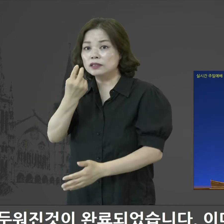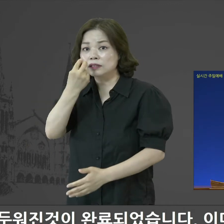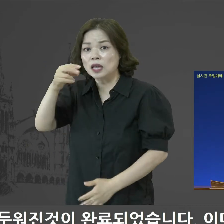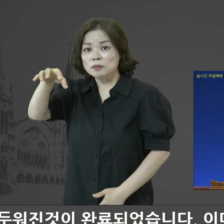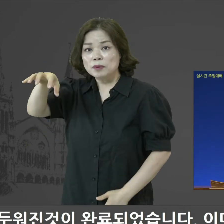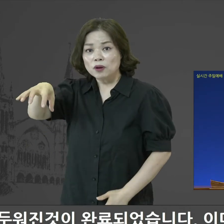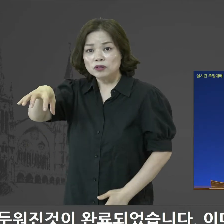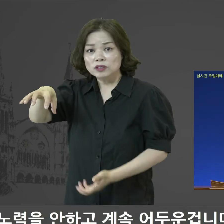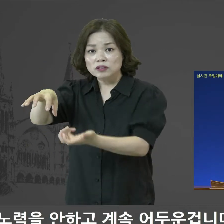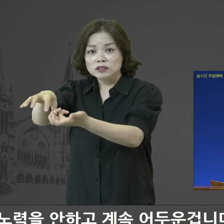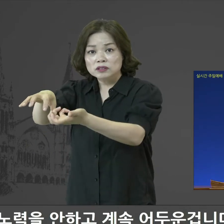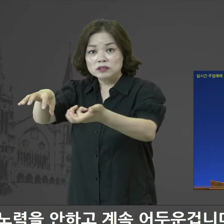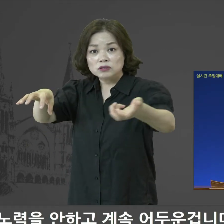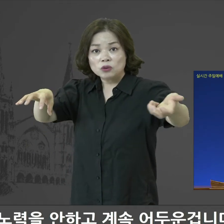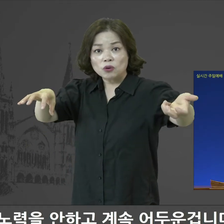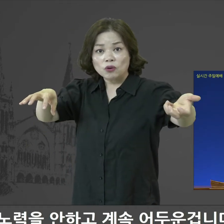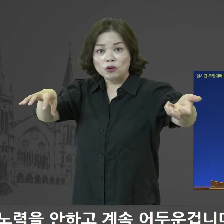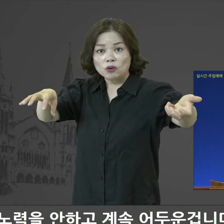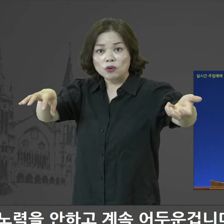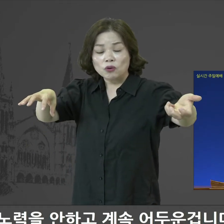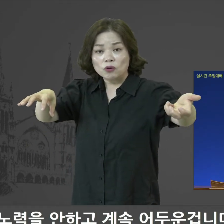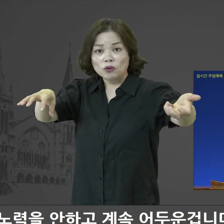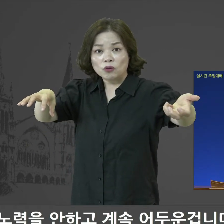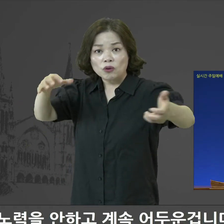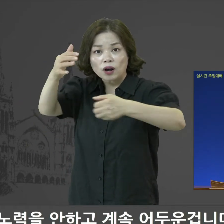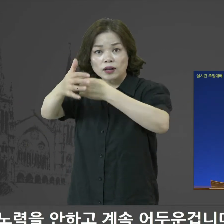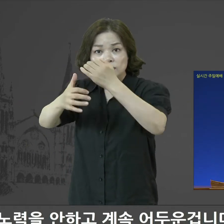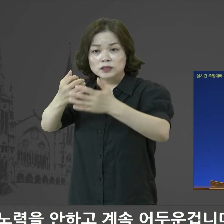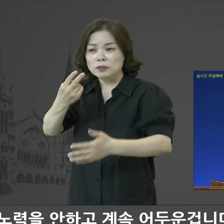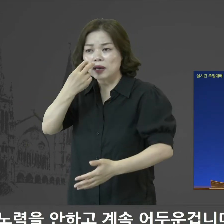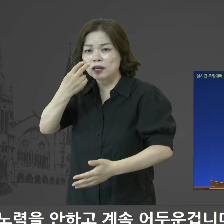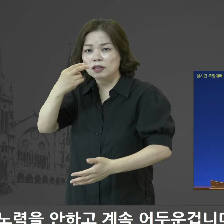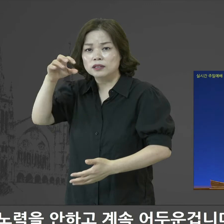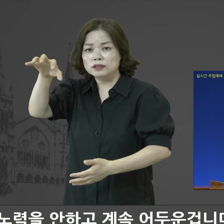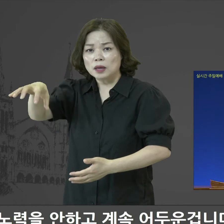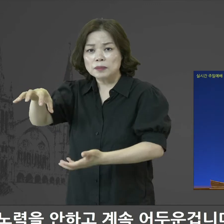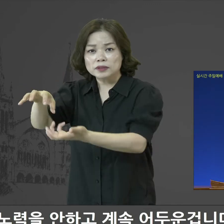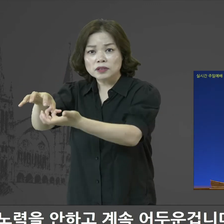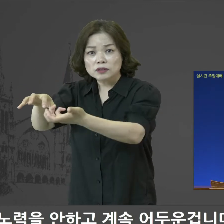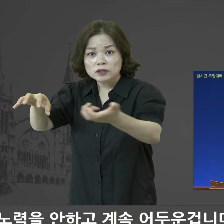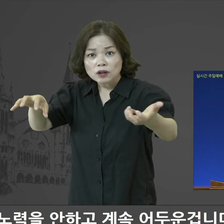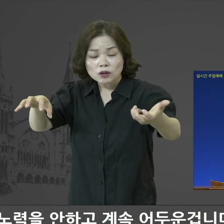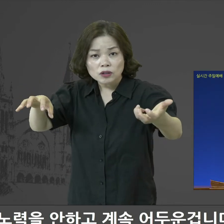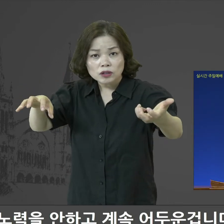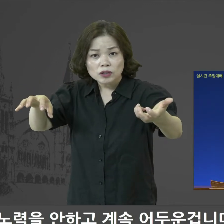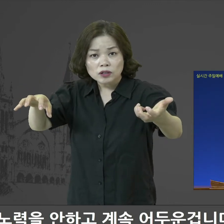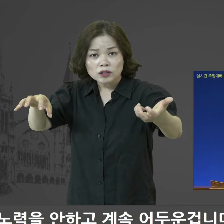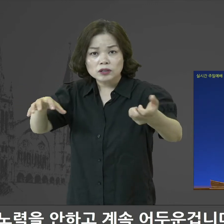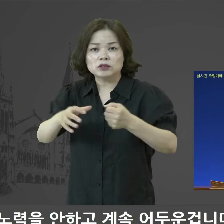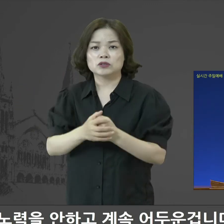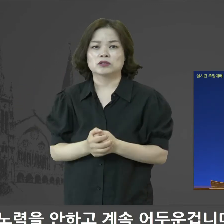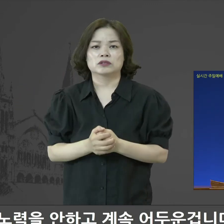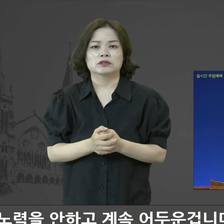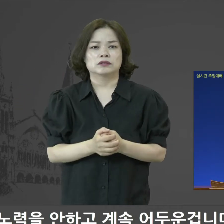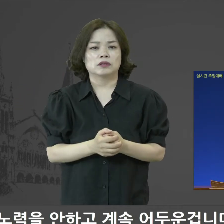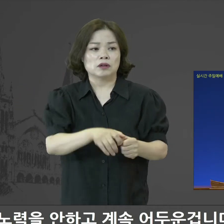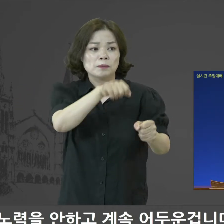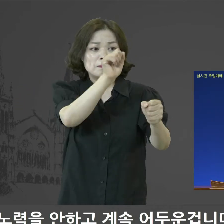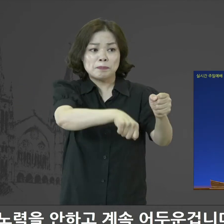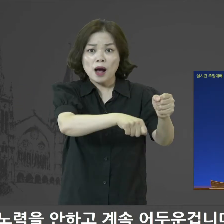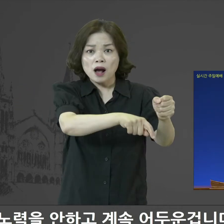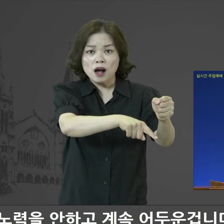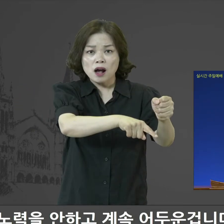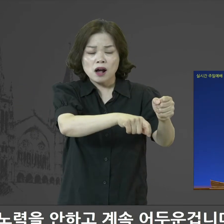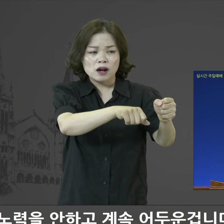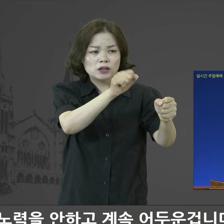생명에서 떠나게 된 겁니다. 하나님의 생명에서 떠나서, 하나님의 생명에서 떠난 것이 고정화되고